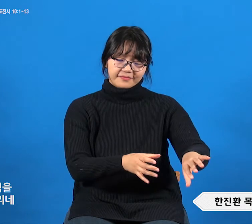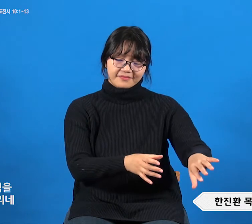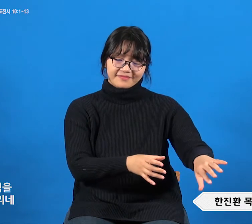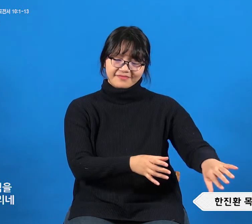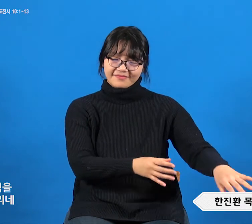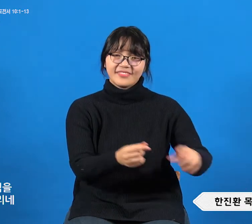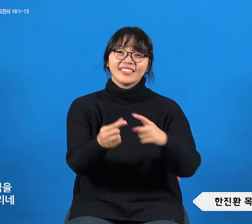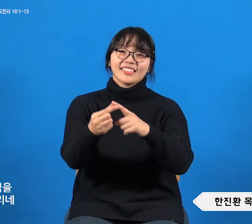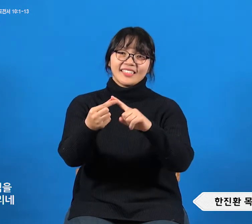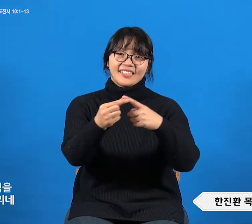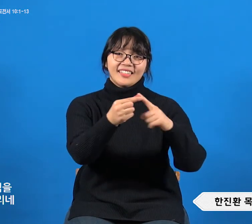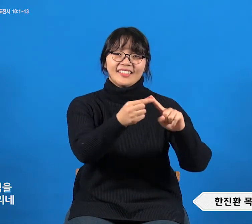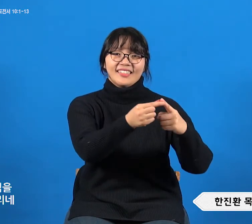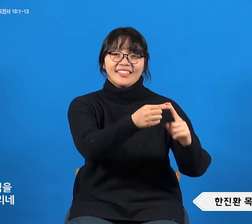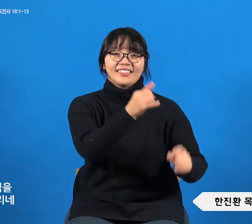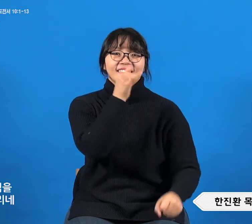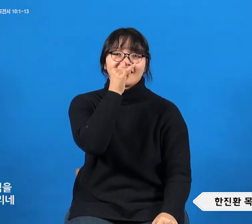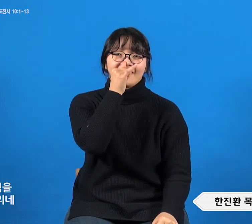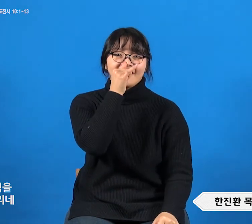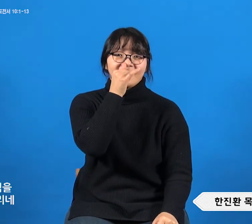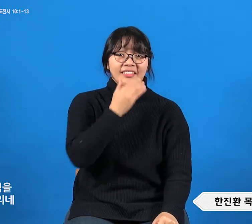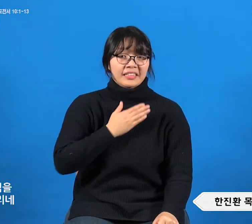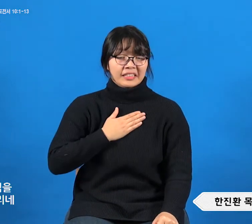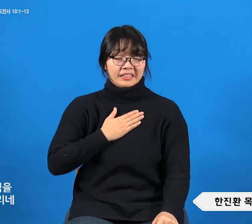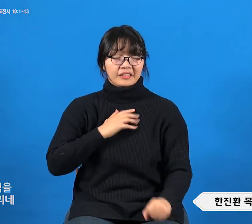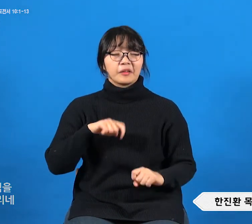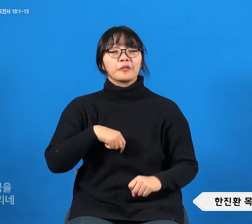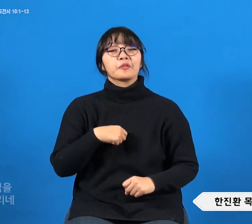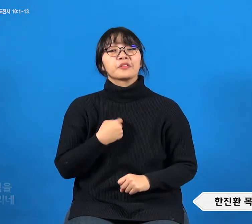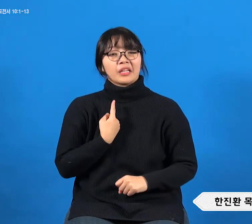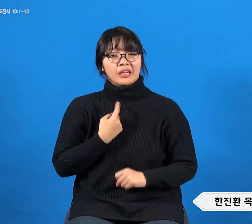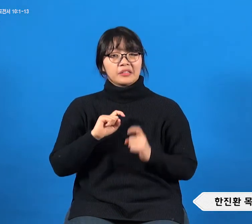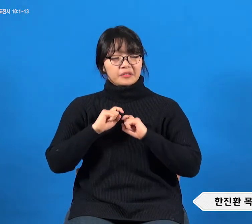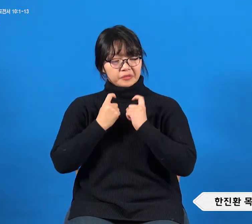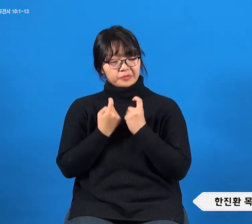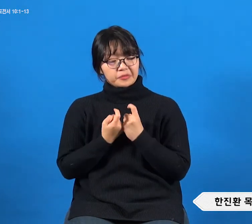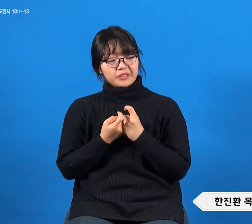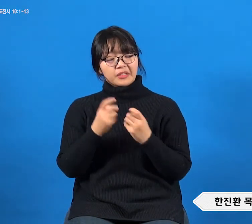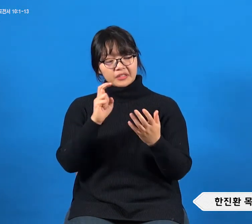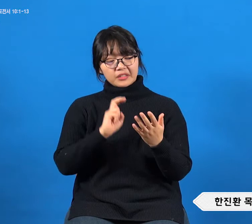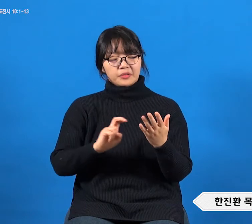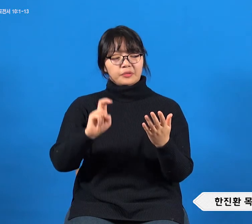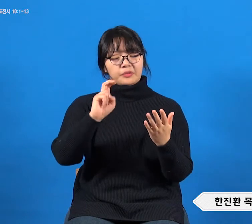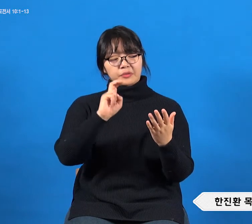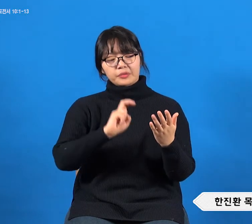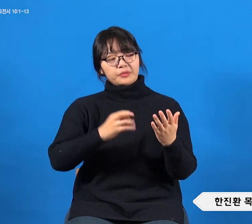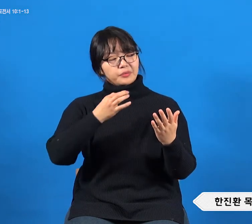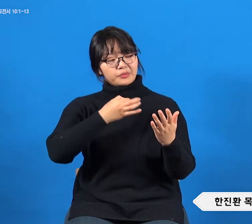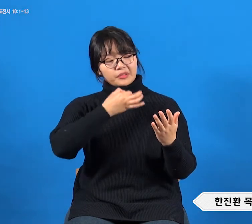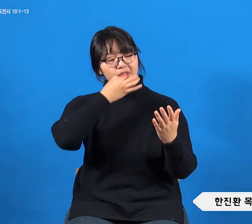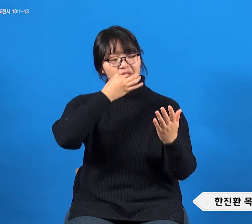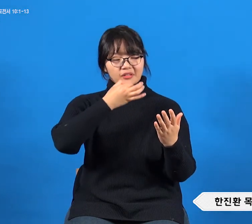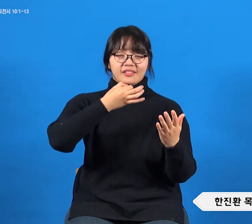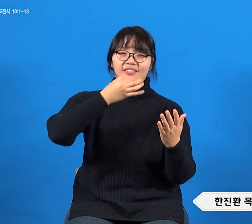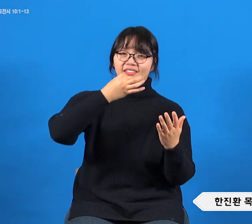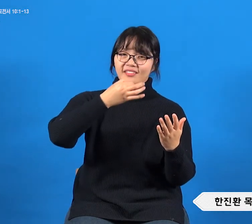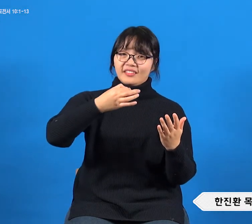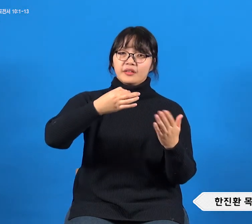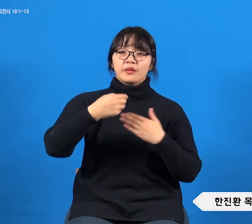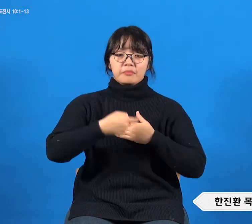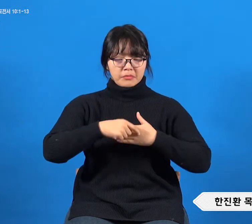버리네. 큰 찬송 부르면 잠깐 동안이라도 제 마음이 맑아지는 것을